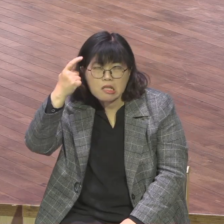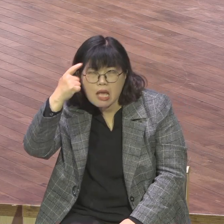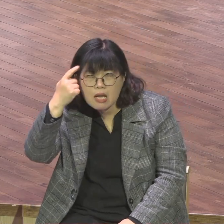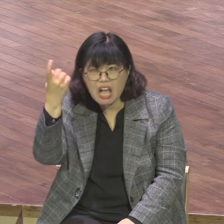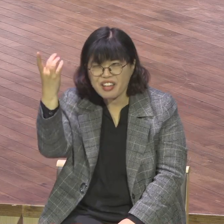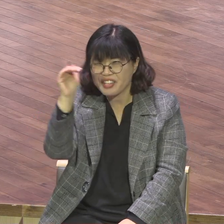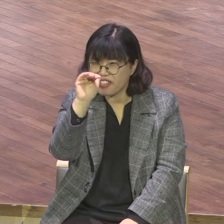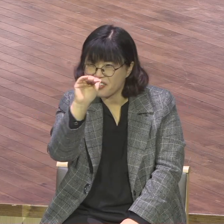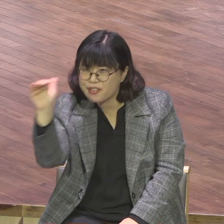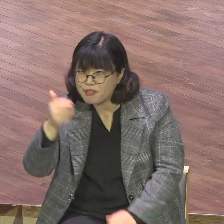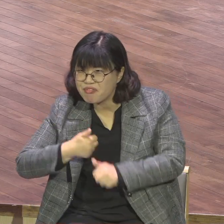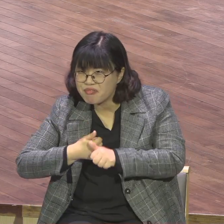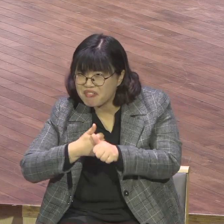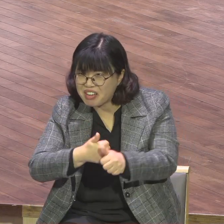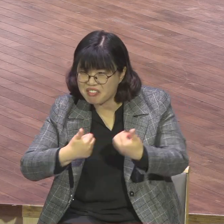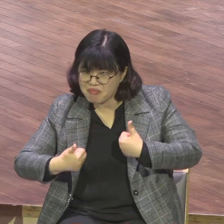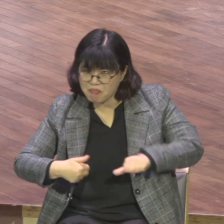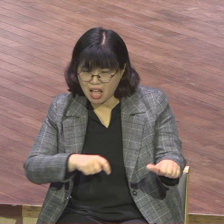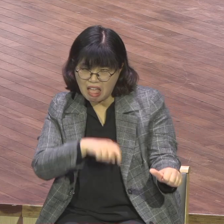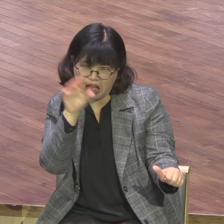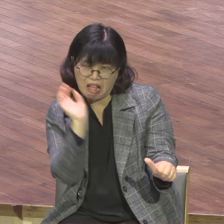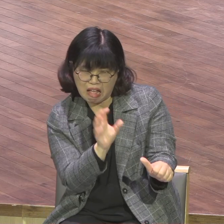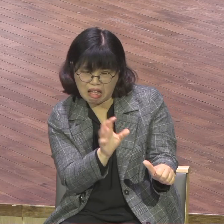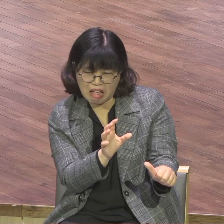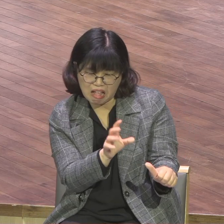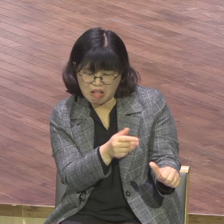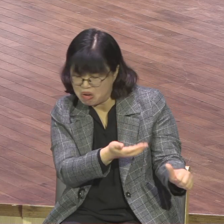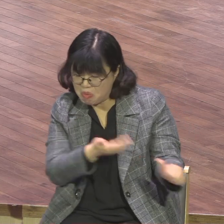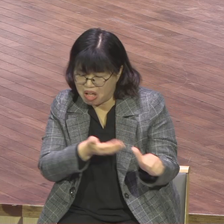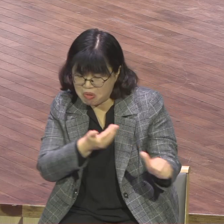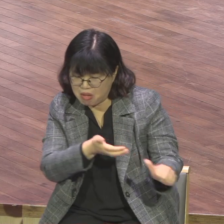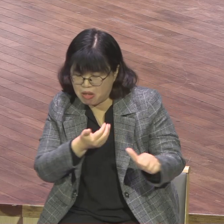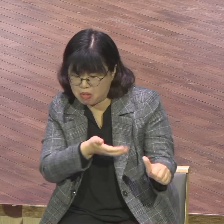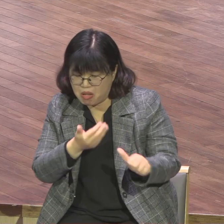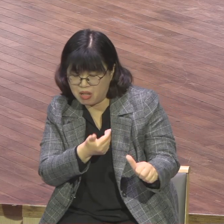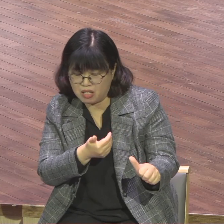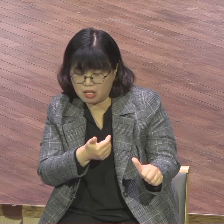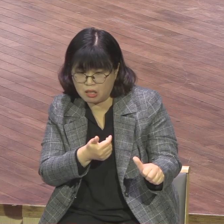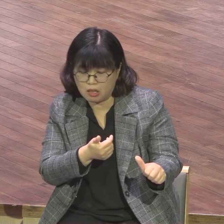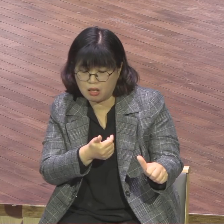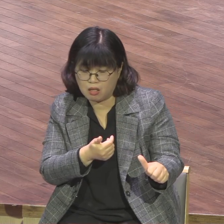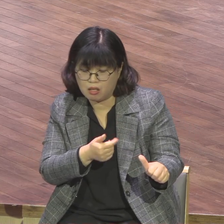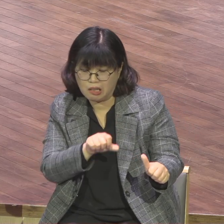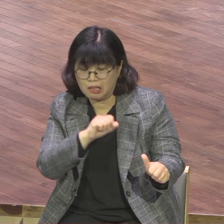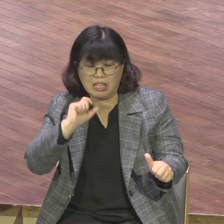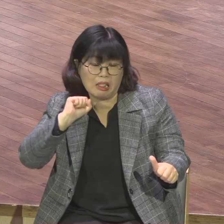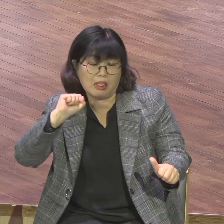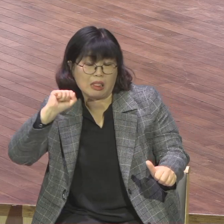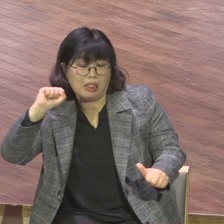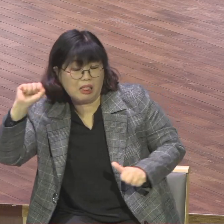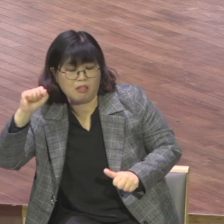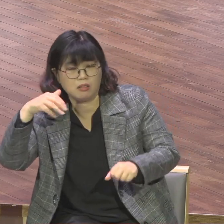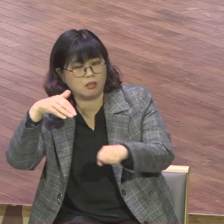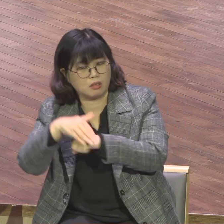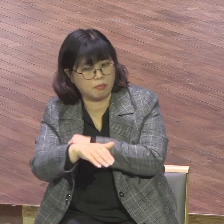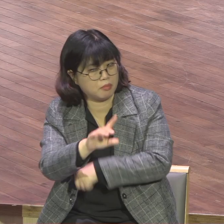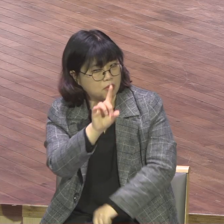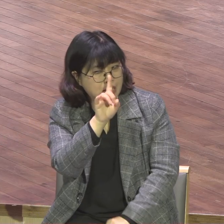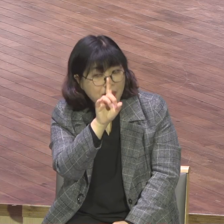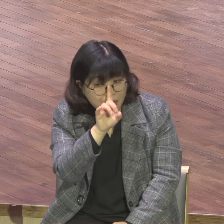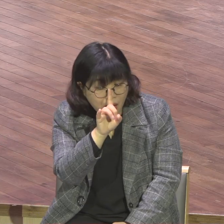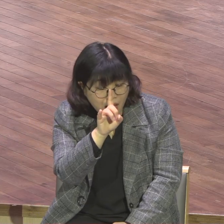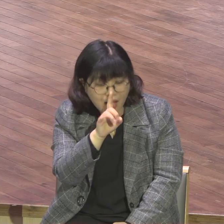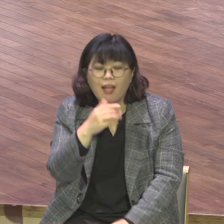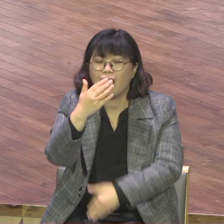기준으로 그렇게 자기 감정대로 자녀를 양육하는지 오직 주님의 교훈과 훈계로 복음으로